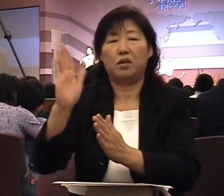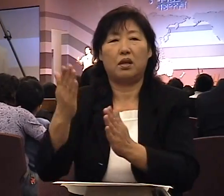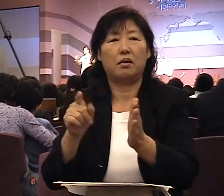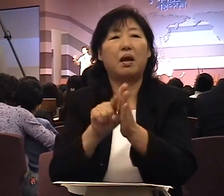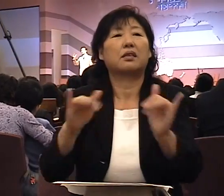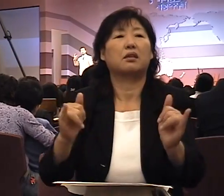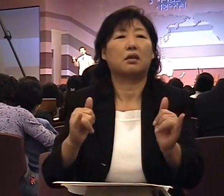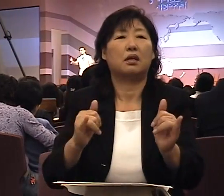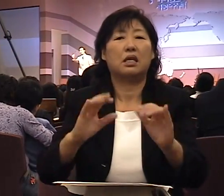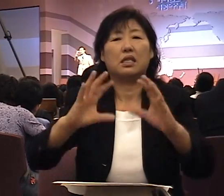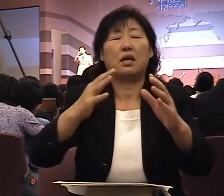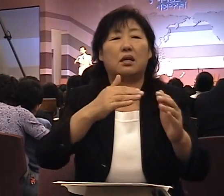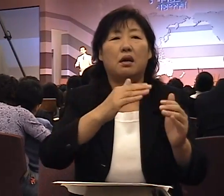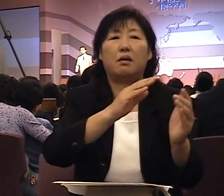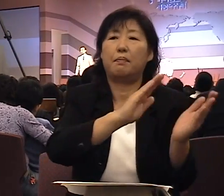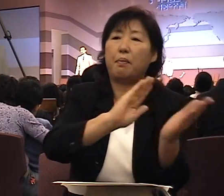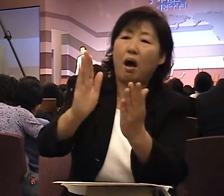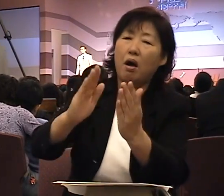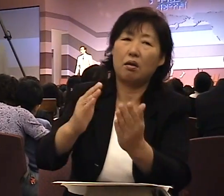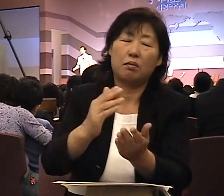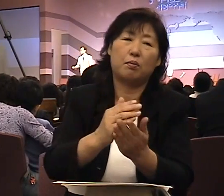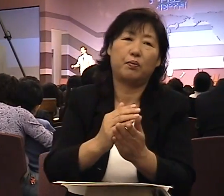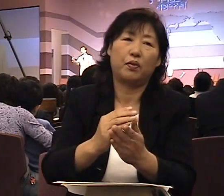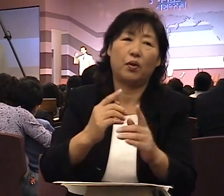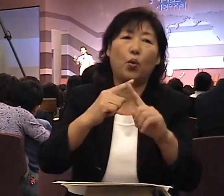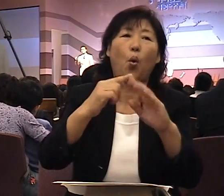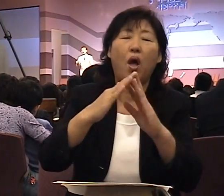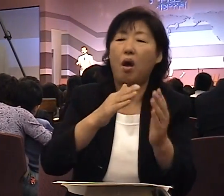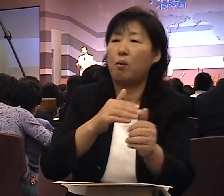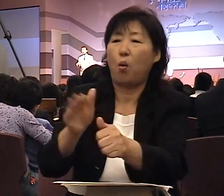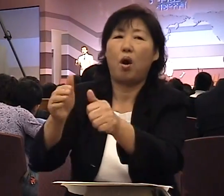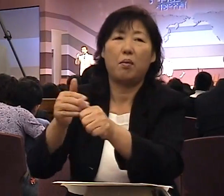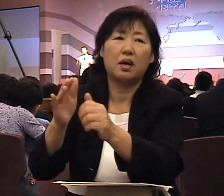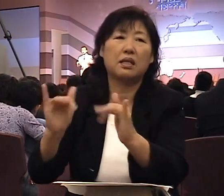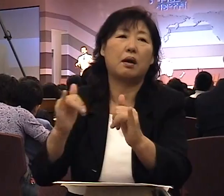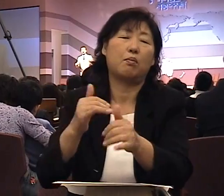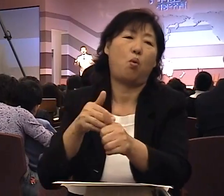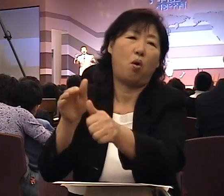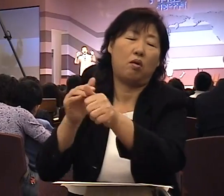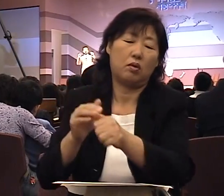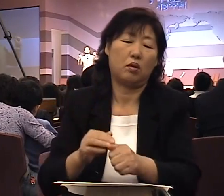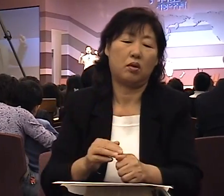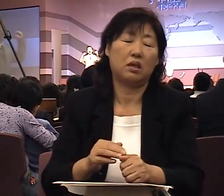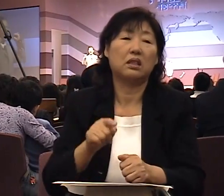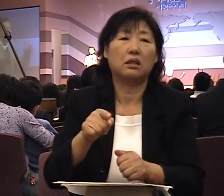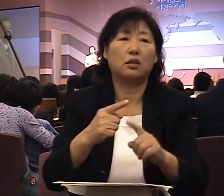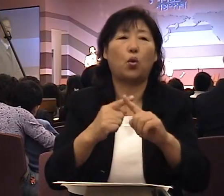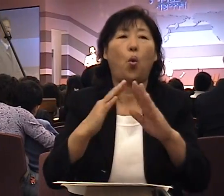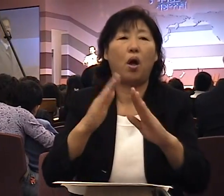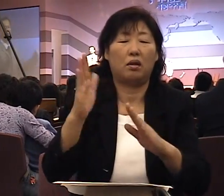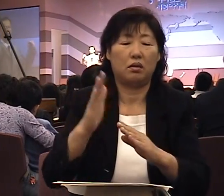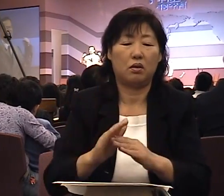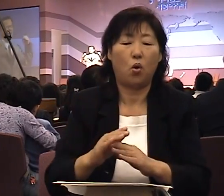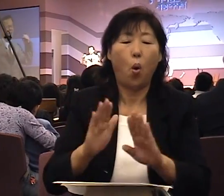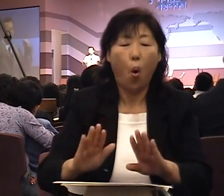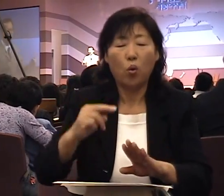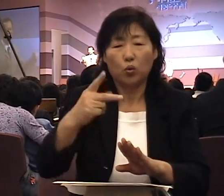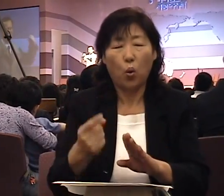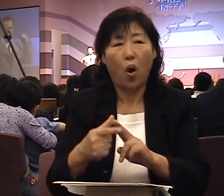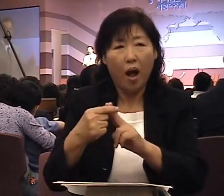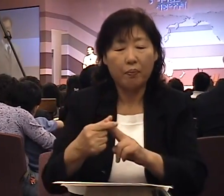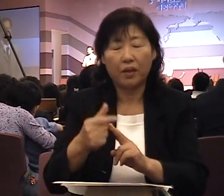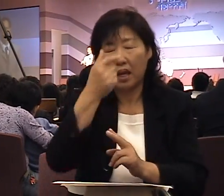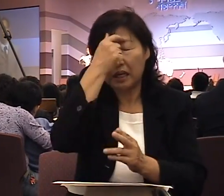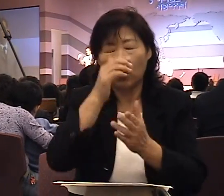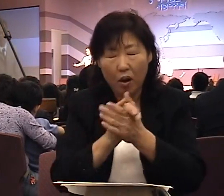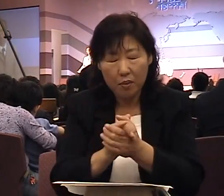향해 보낼 수 있는 그러한 교회가 된다. 그러한 교회가 되기 위하여서 오늘도 하나님과 함께 우리가